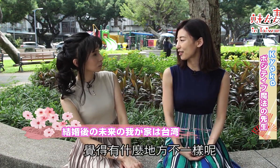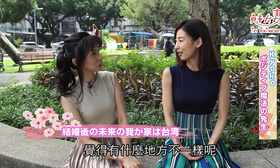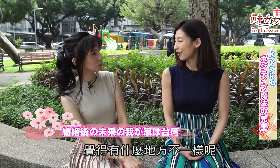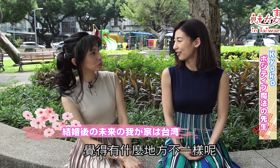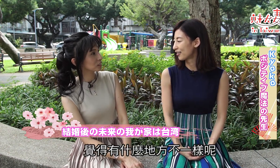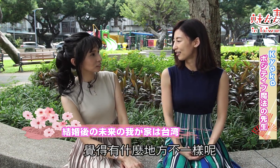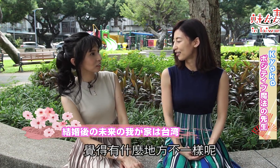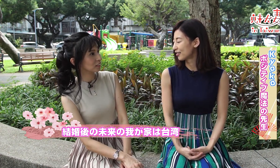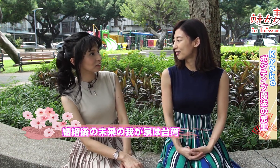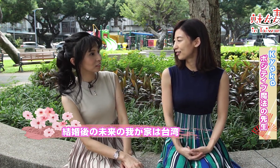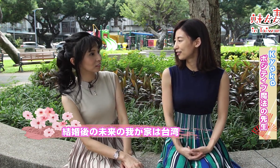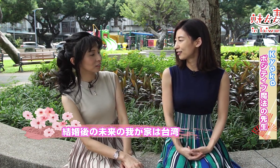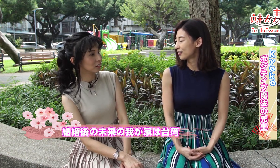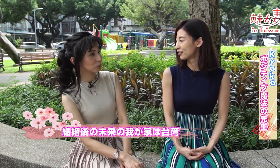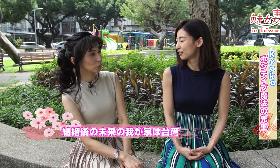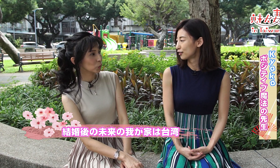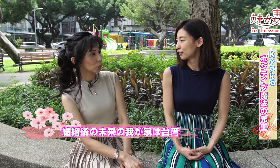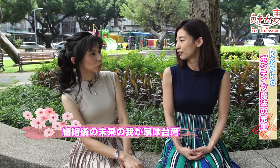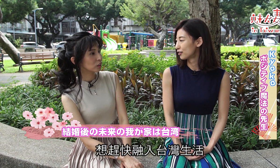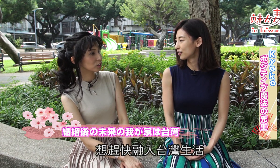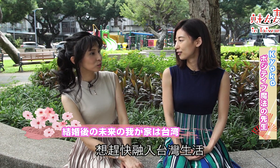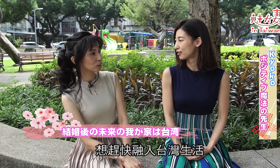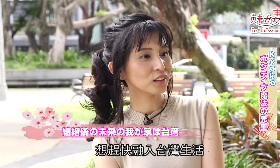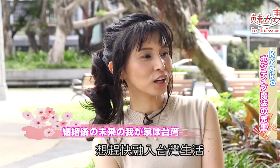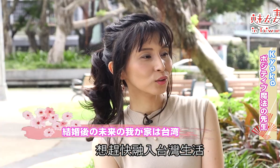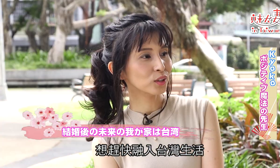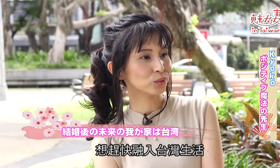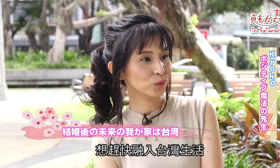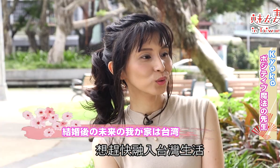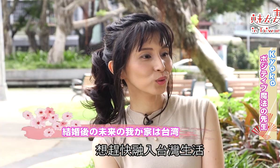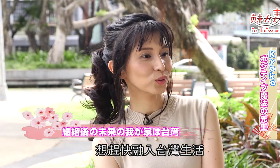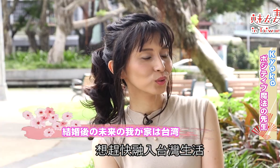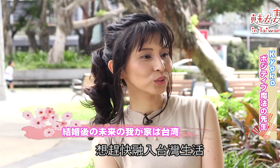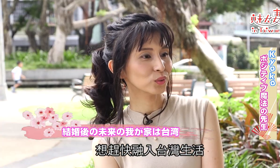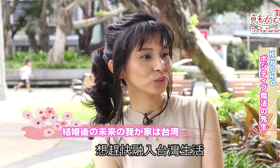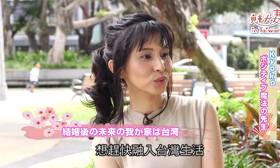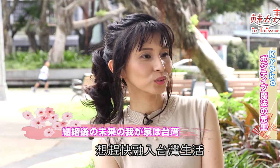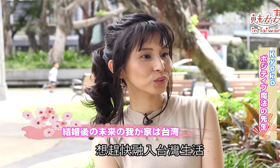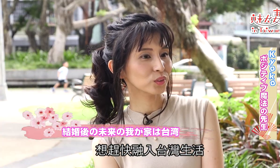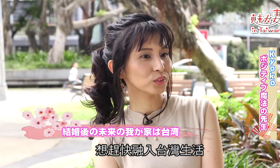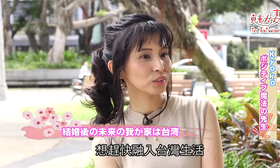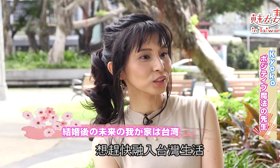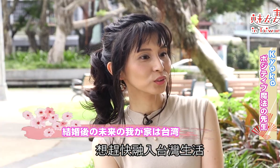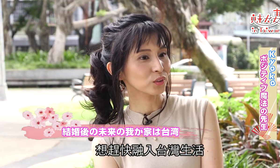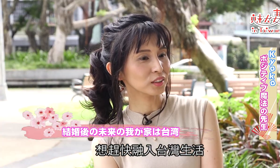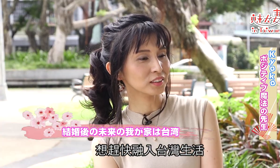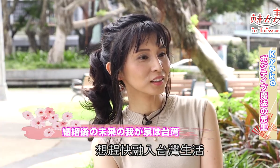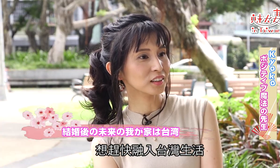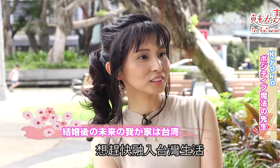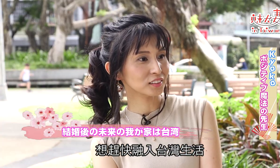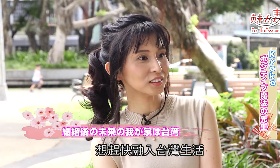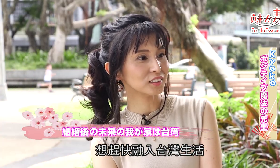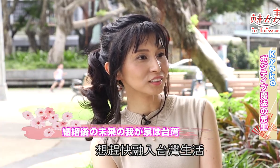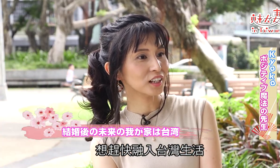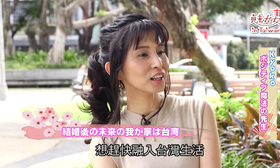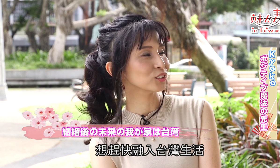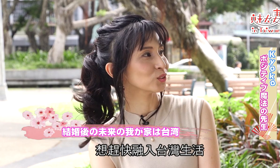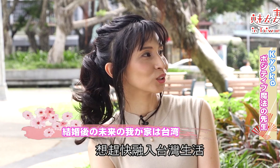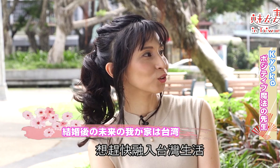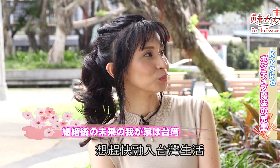そうですね、うん、なんかあのできるだけ台湾の、あの、なんていうのかな、生活に早く溶け込み